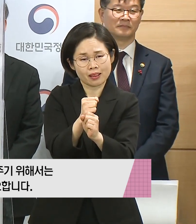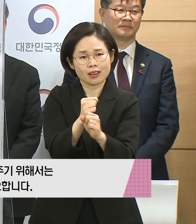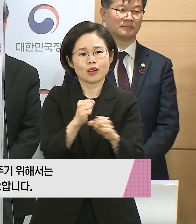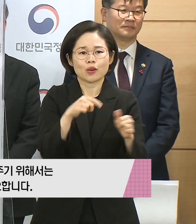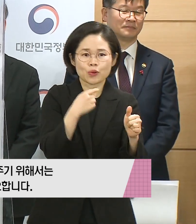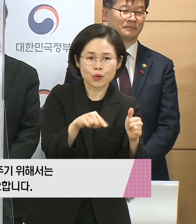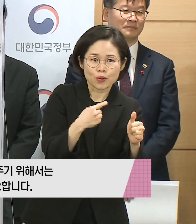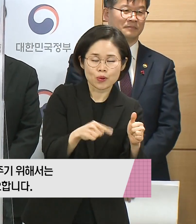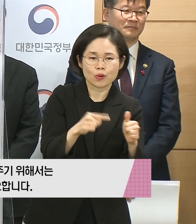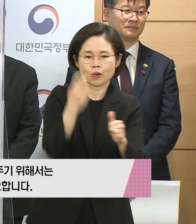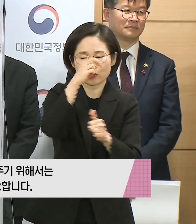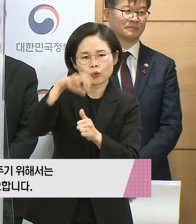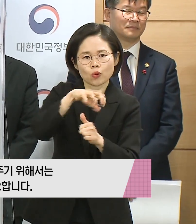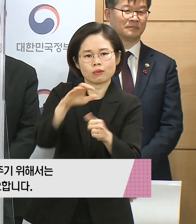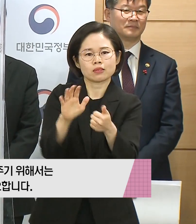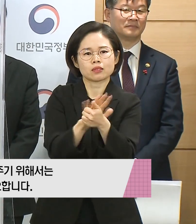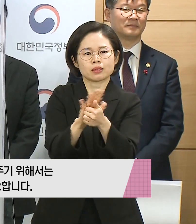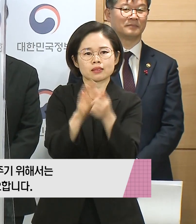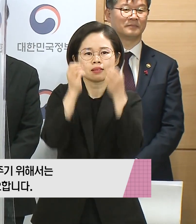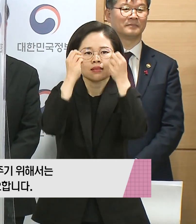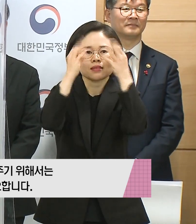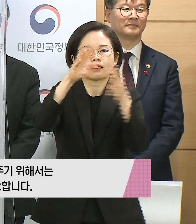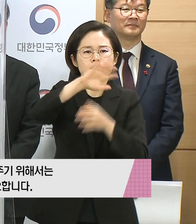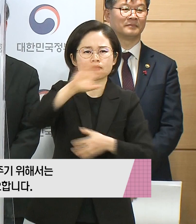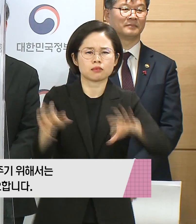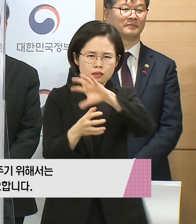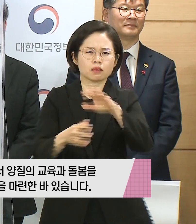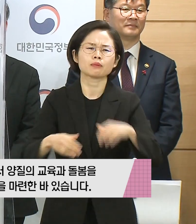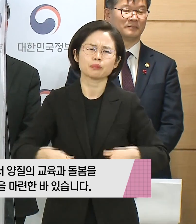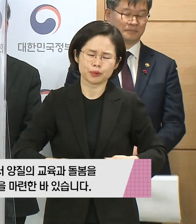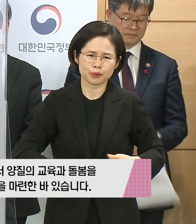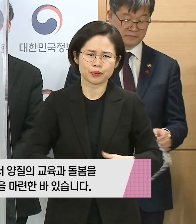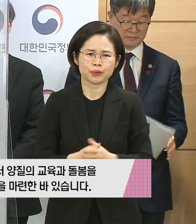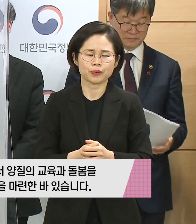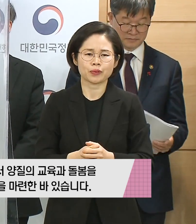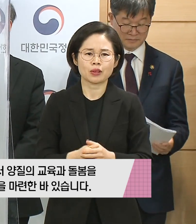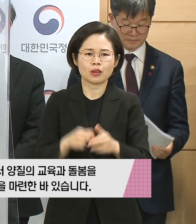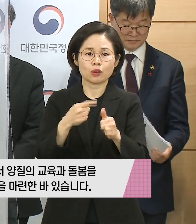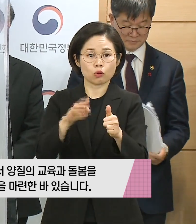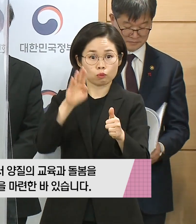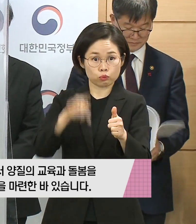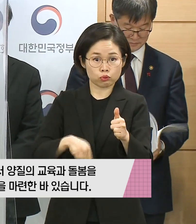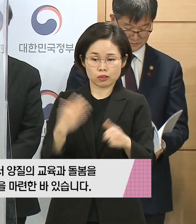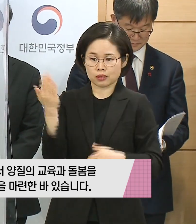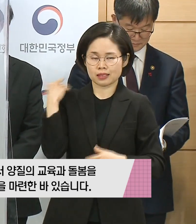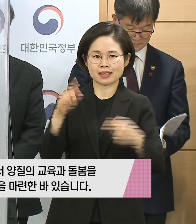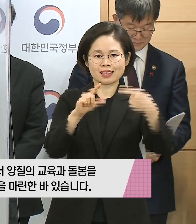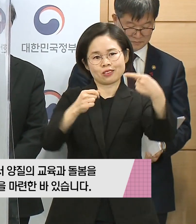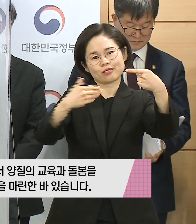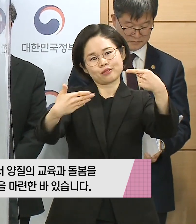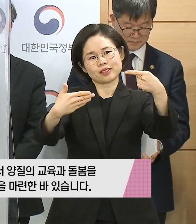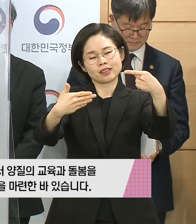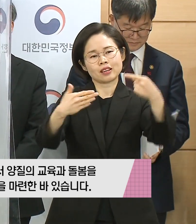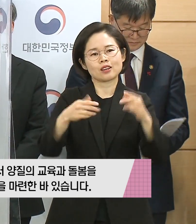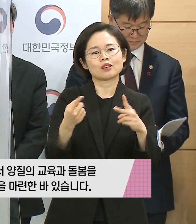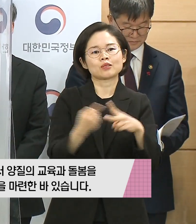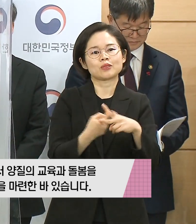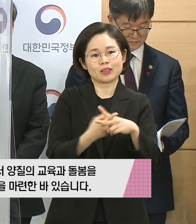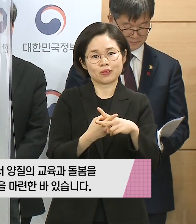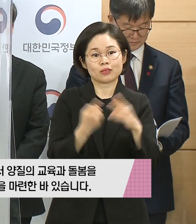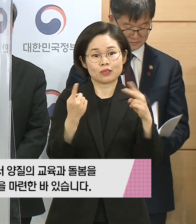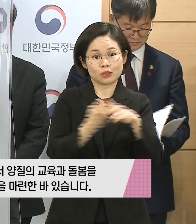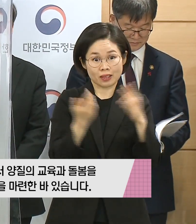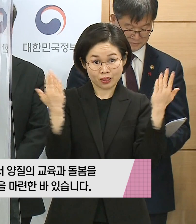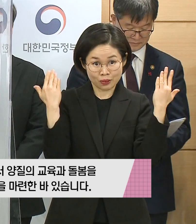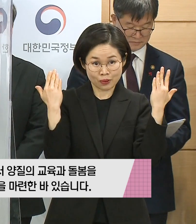돌봄 서비스의 획기적 변화가 필요합니다. 교육부는 지난 1월 9일 초등학교